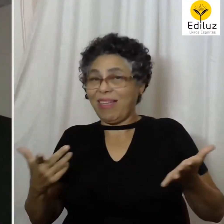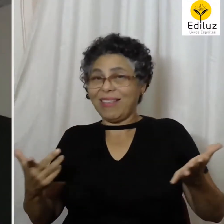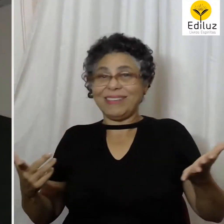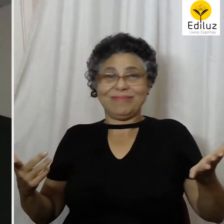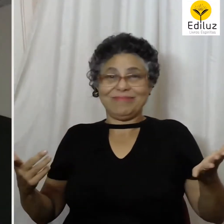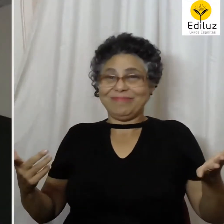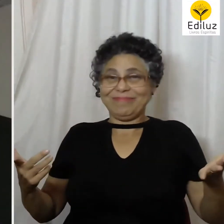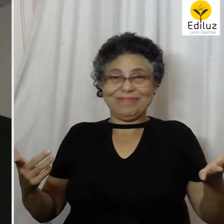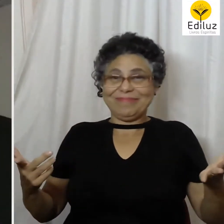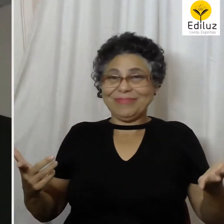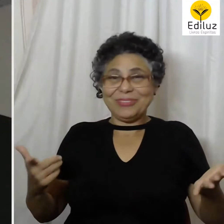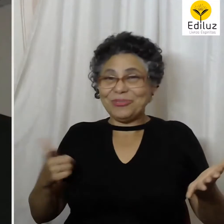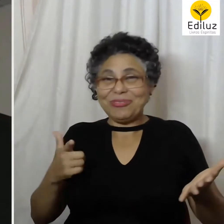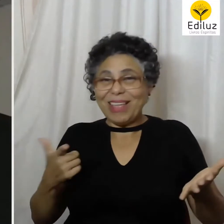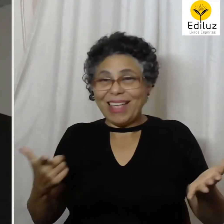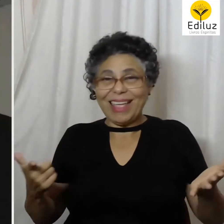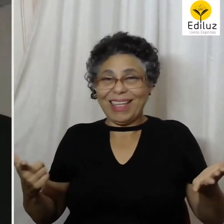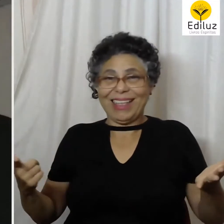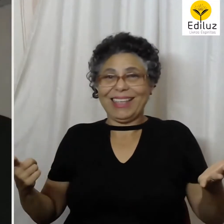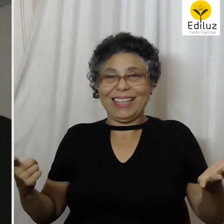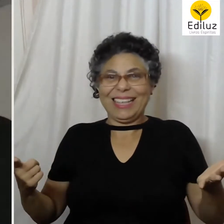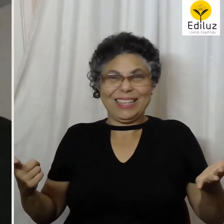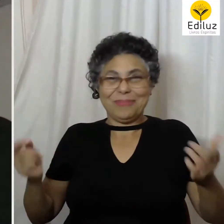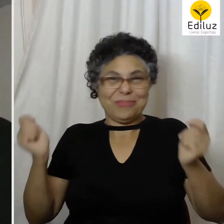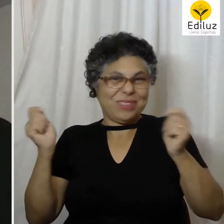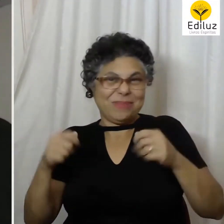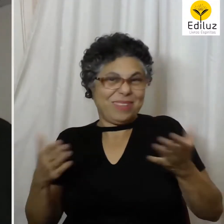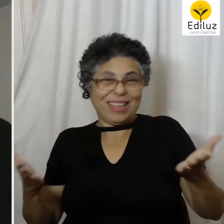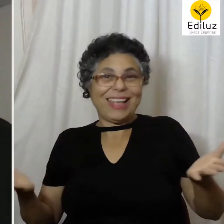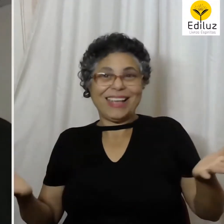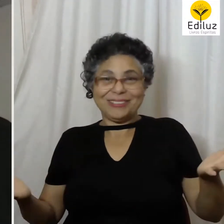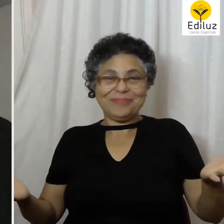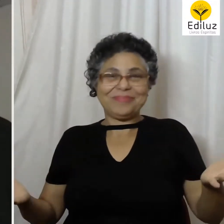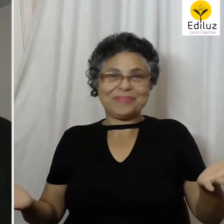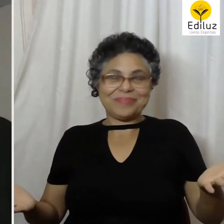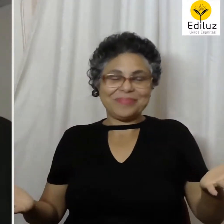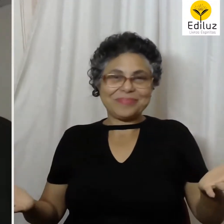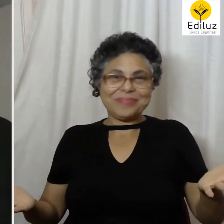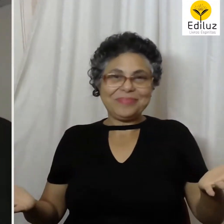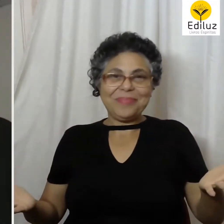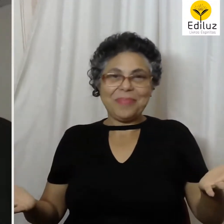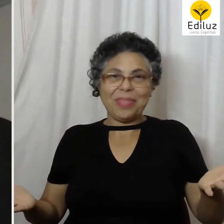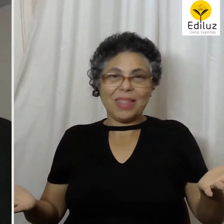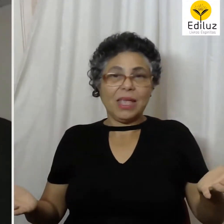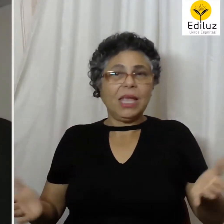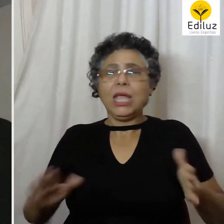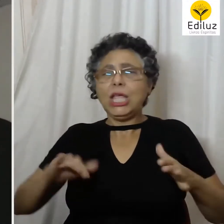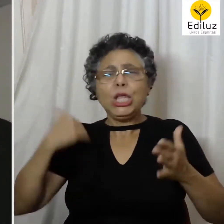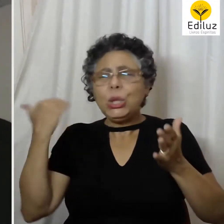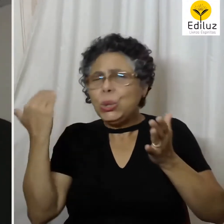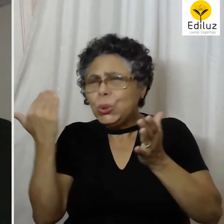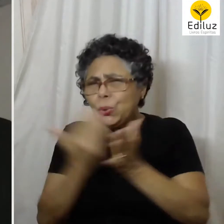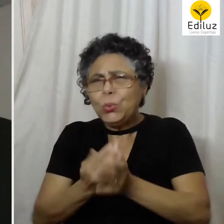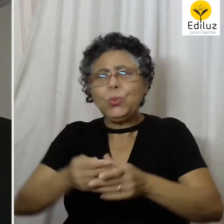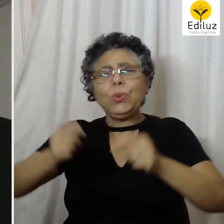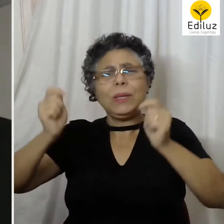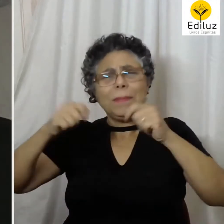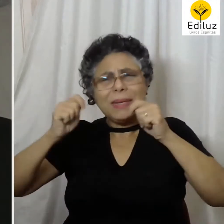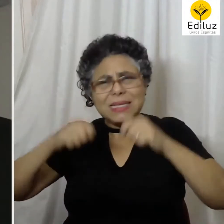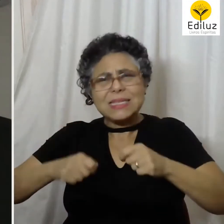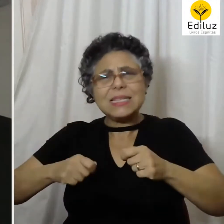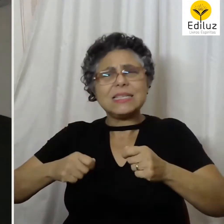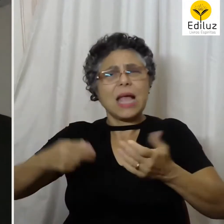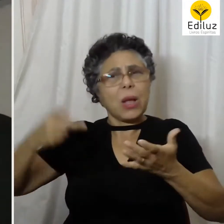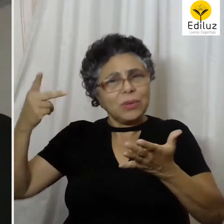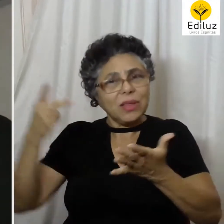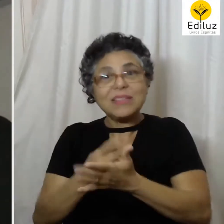não são considerados como possíveis, e aquilo que precisa acontecer,